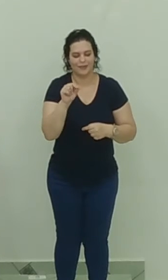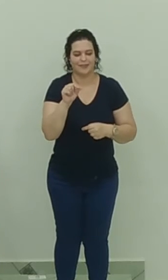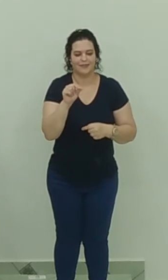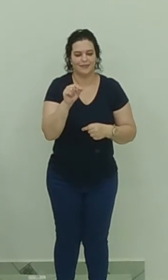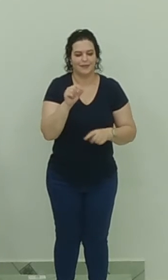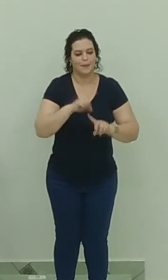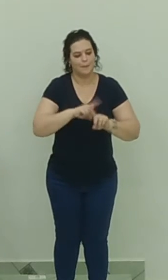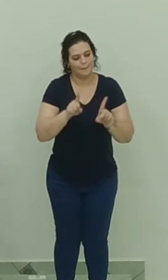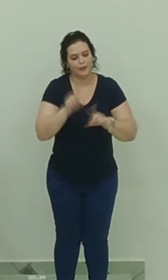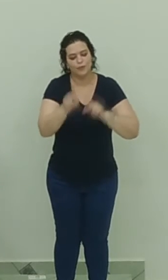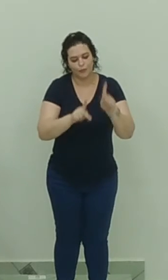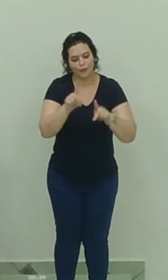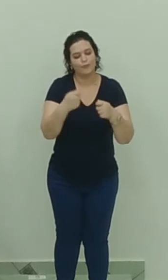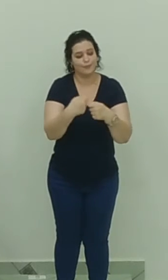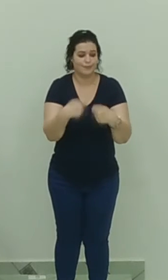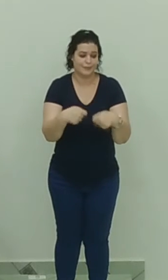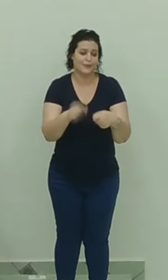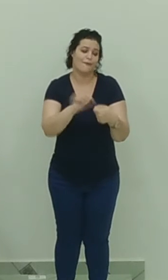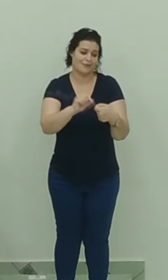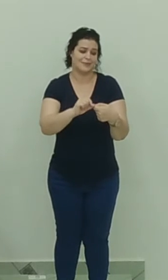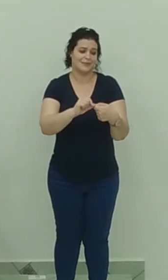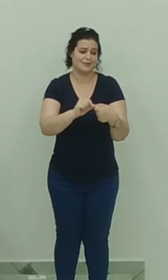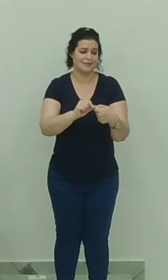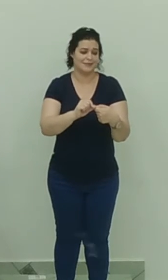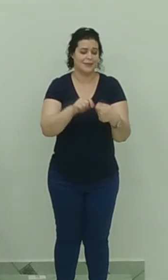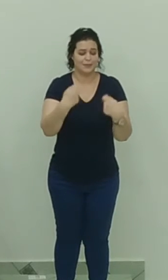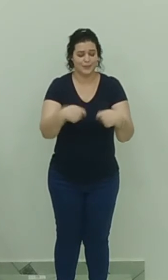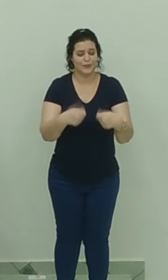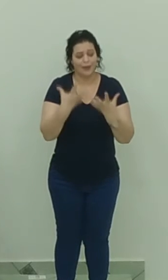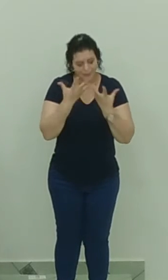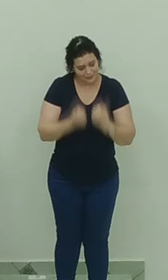Decisão de Deus. E depois Deus age.